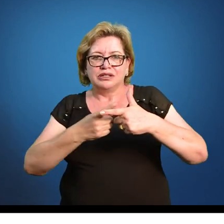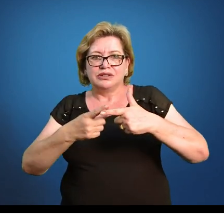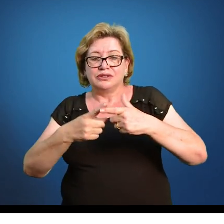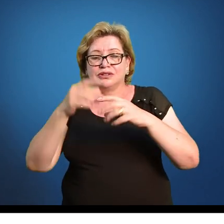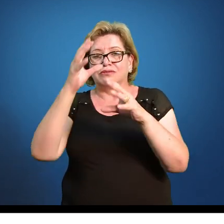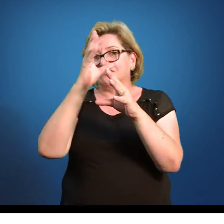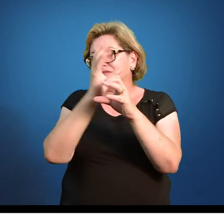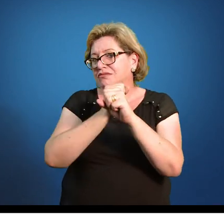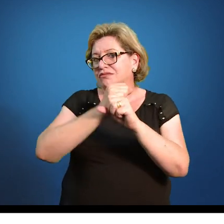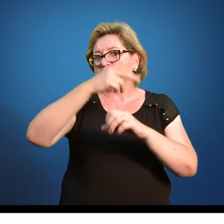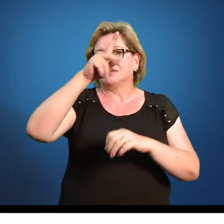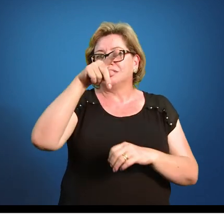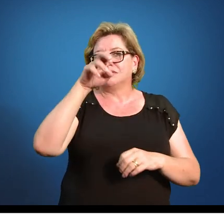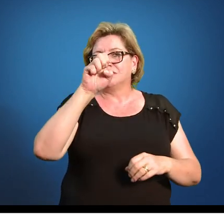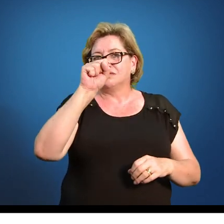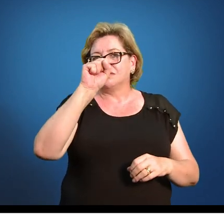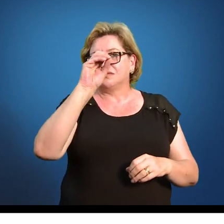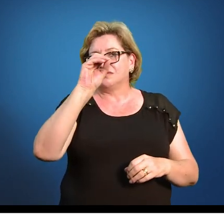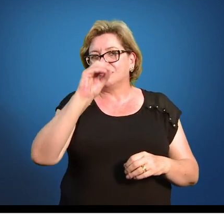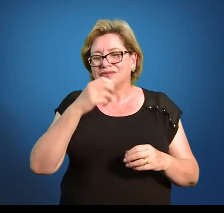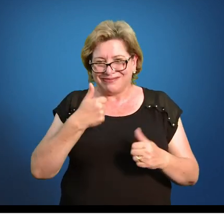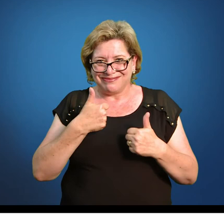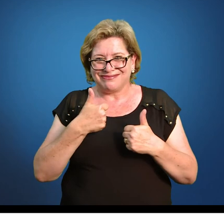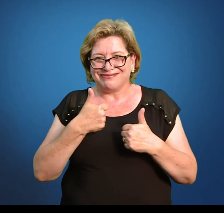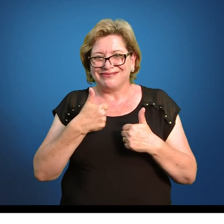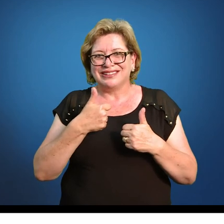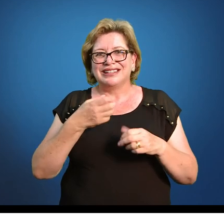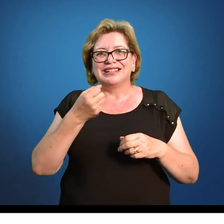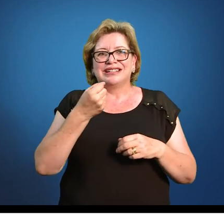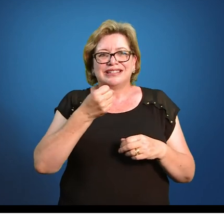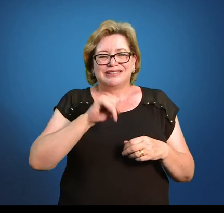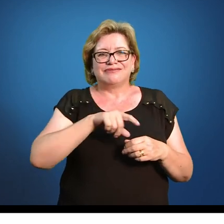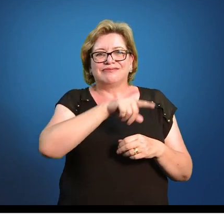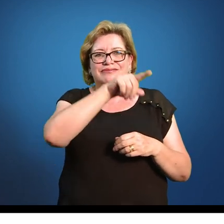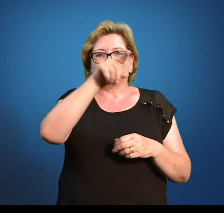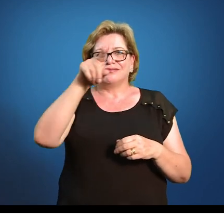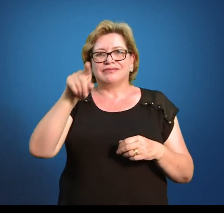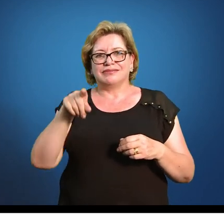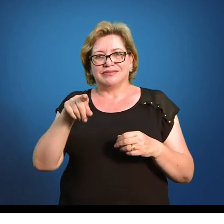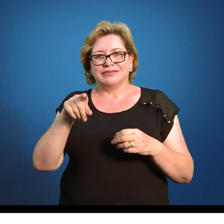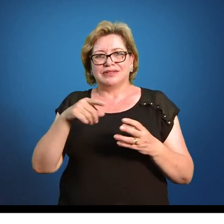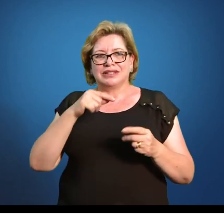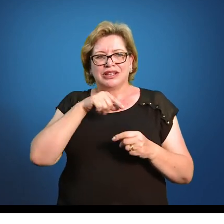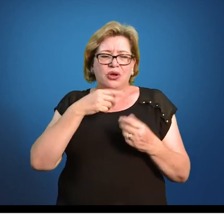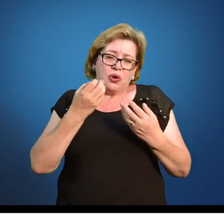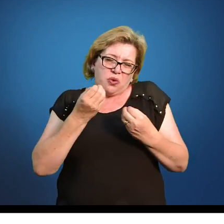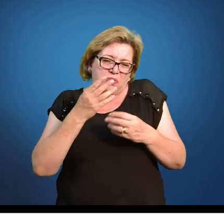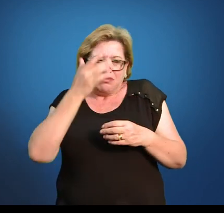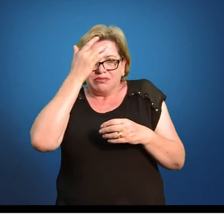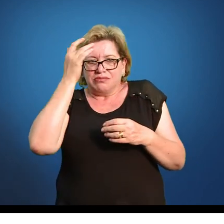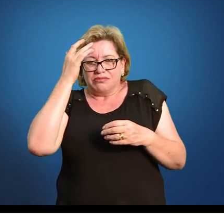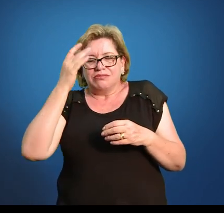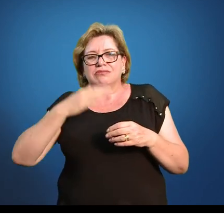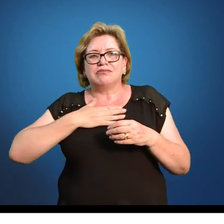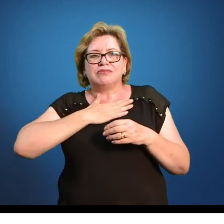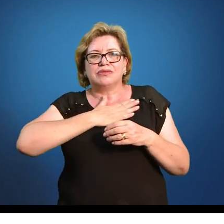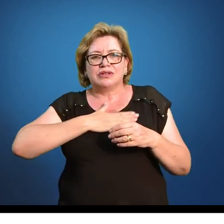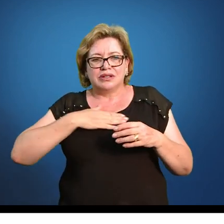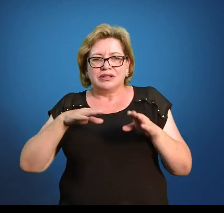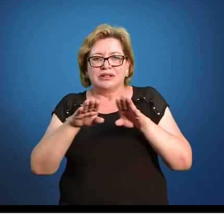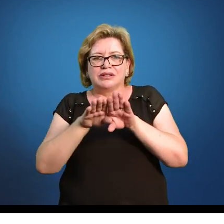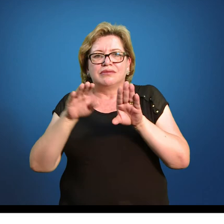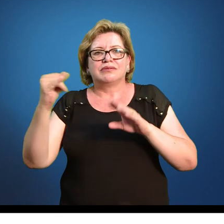dos pesos. Tranquilo? Se você, para aqueles que gostam, e é importante até uma